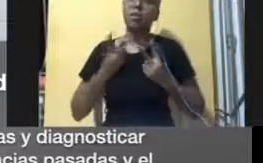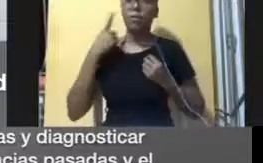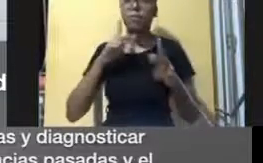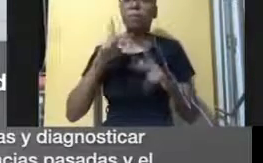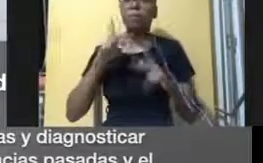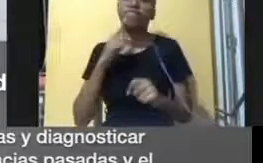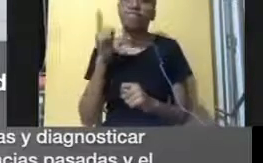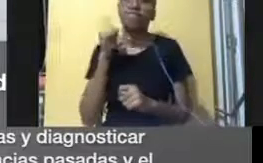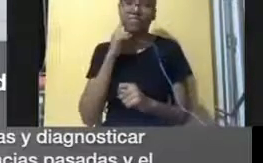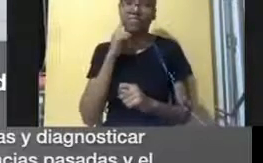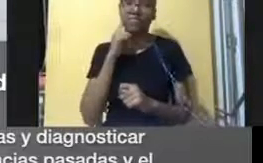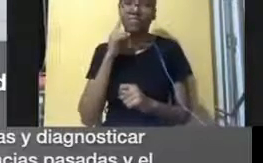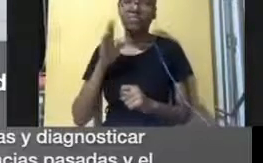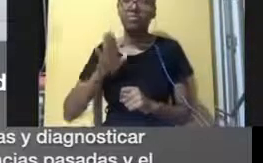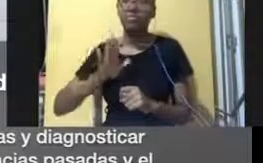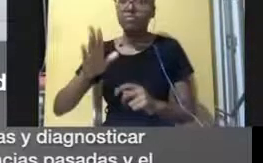es frustrante.